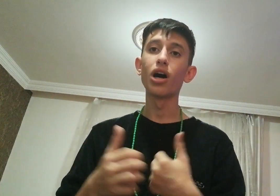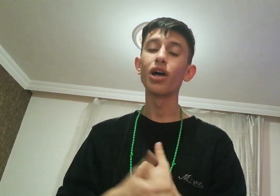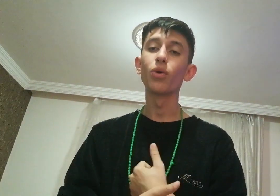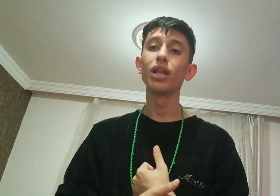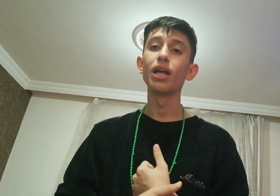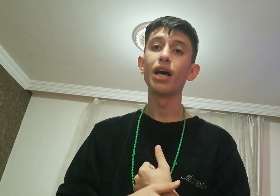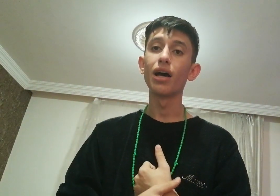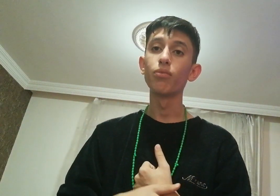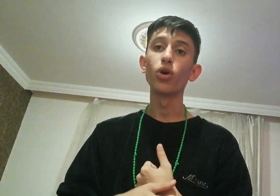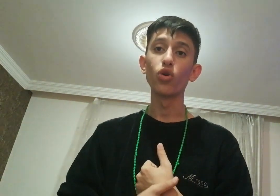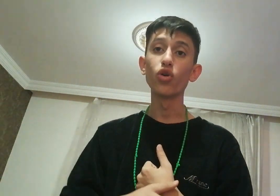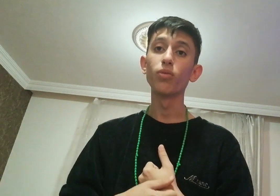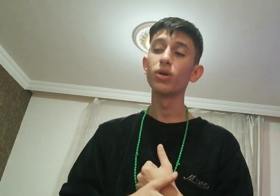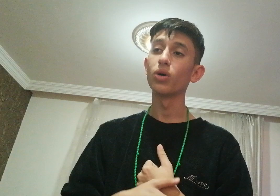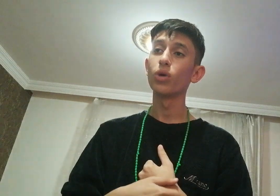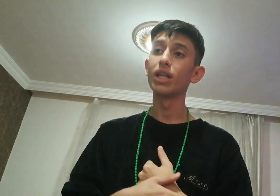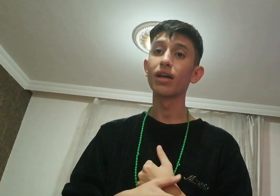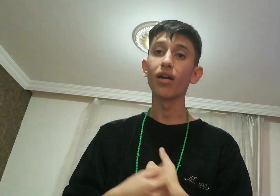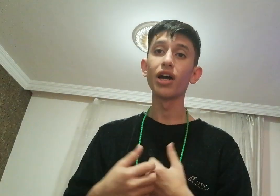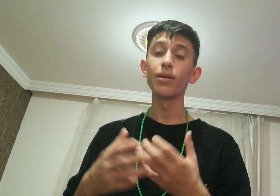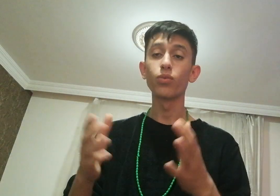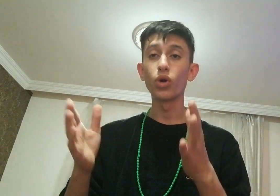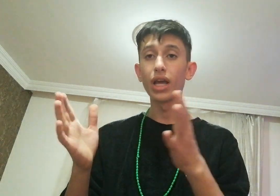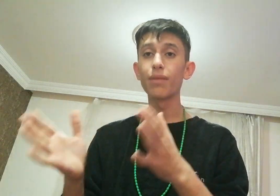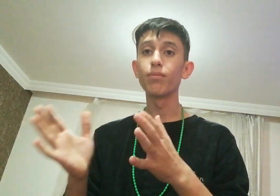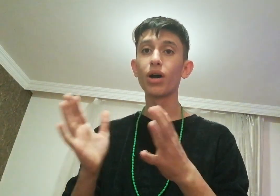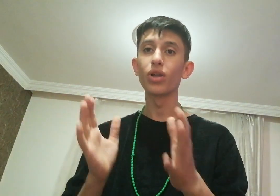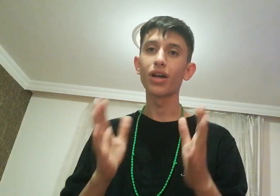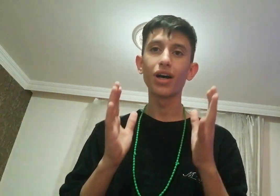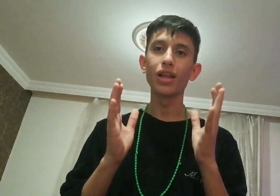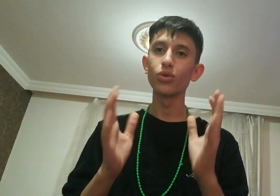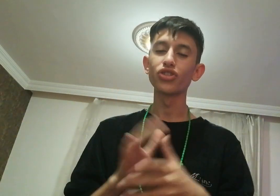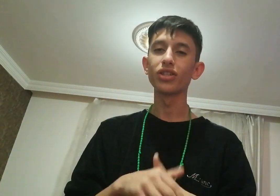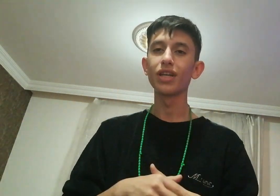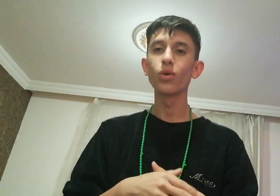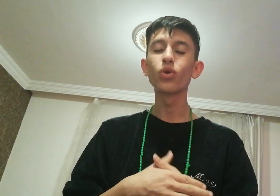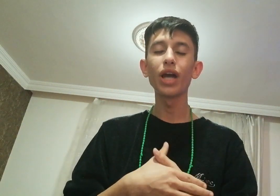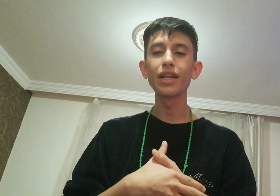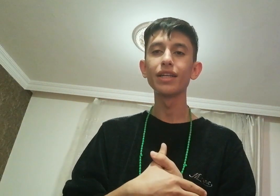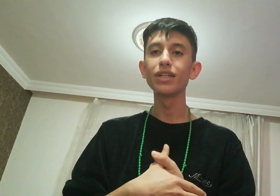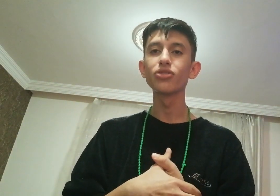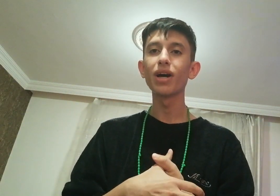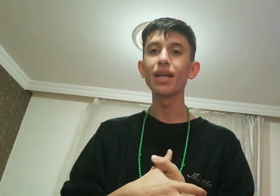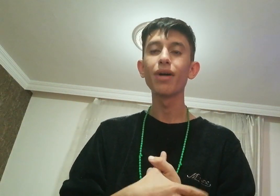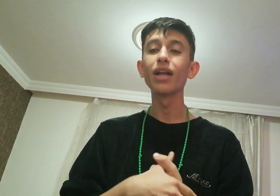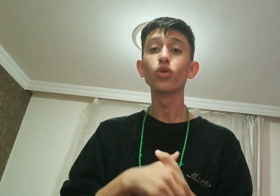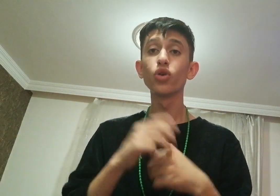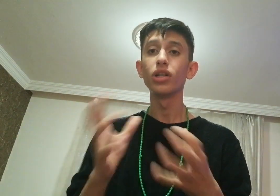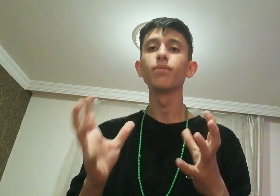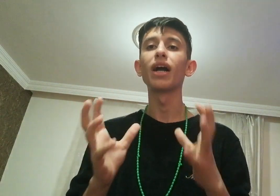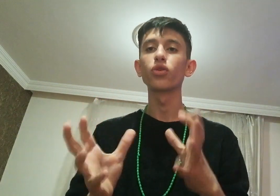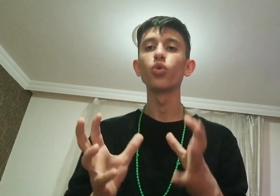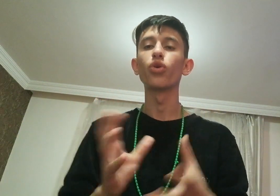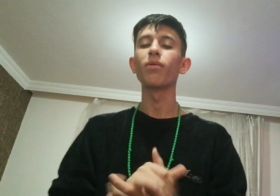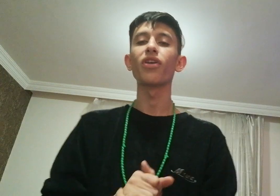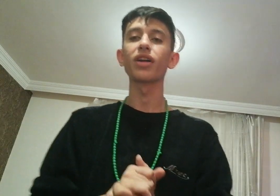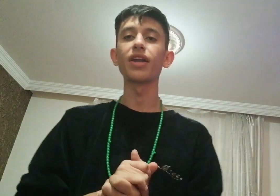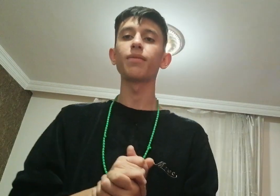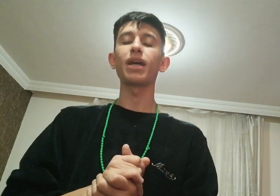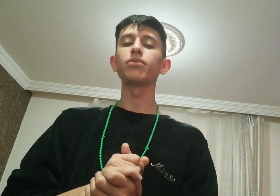والأخوان والأب والأم والقرايب والعمة والخالة والجدة، يعني يجمعنا مع الكل، مع الكل. رمضان كريم الحمد